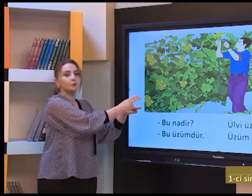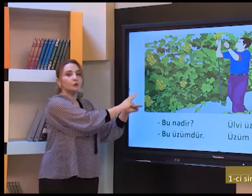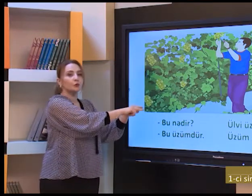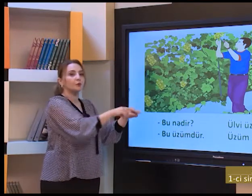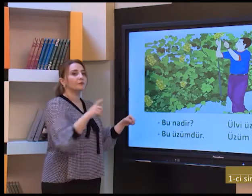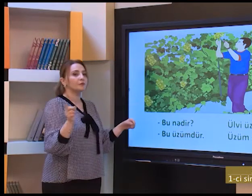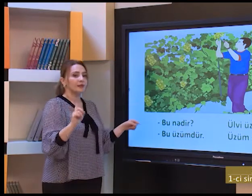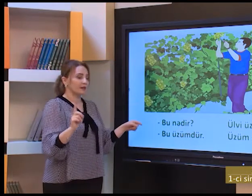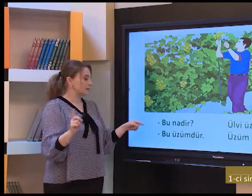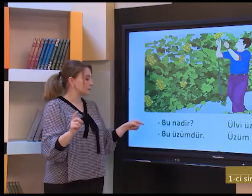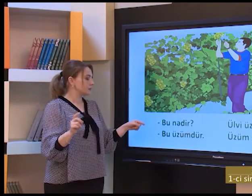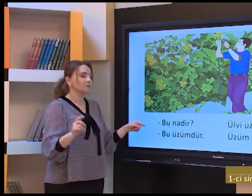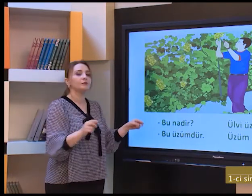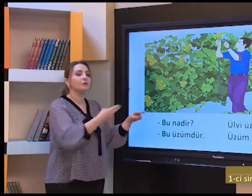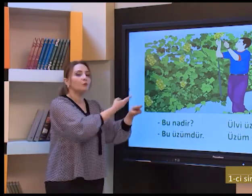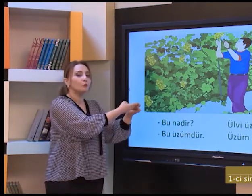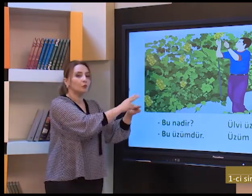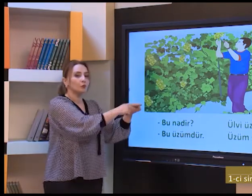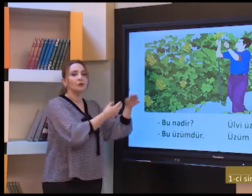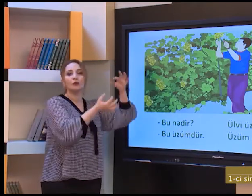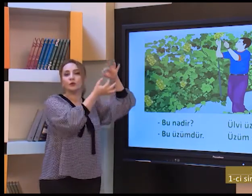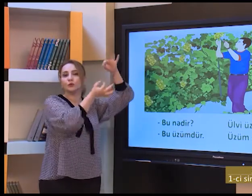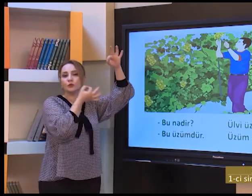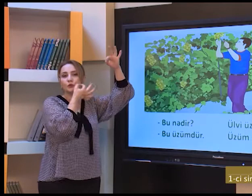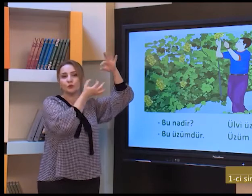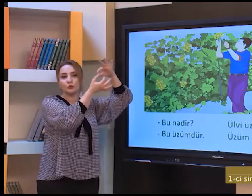Bu nədir? Bu üzümdür.